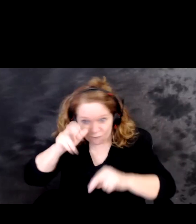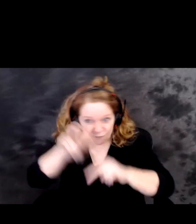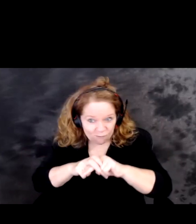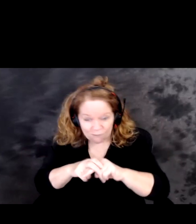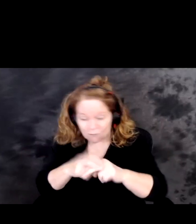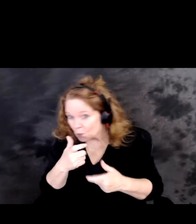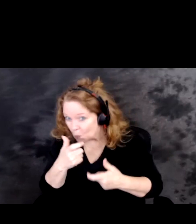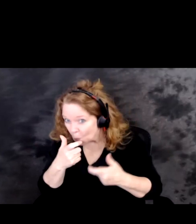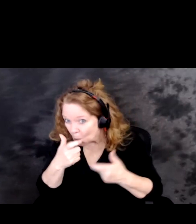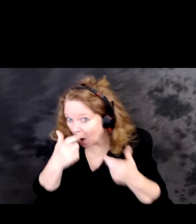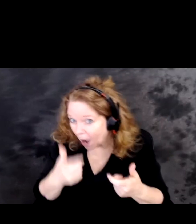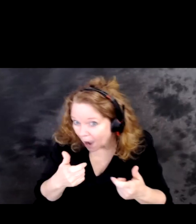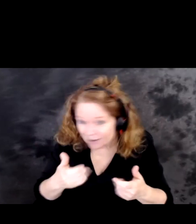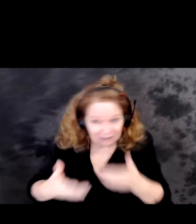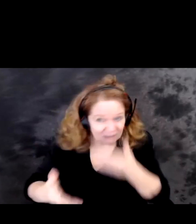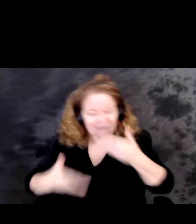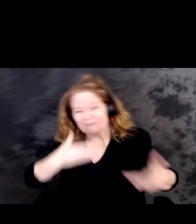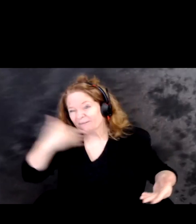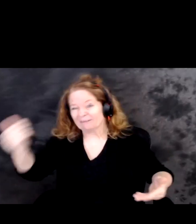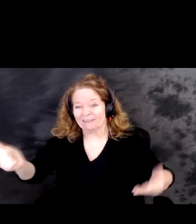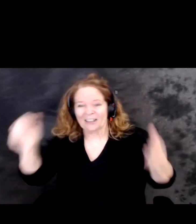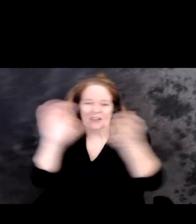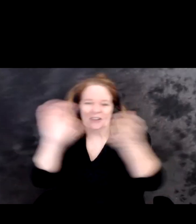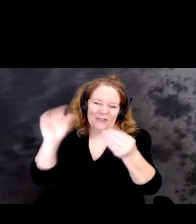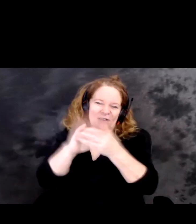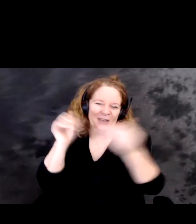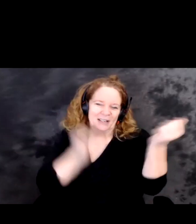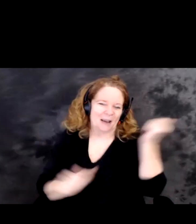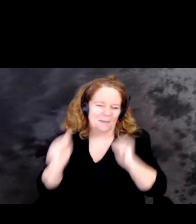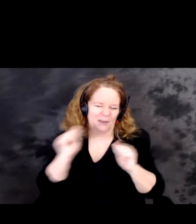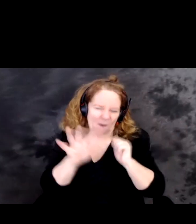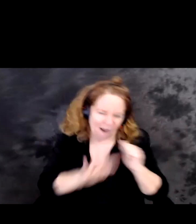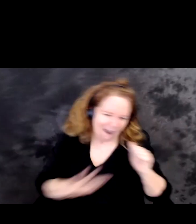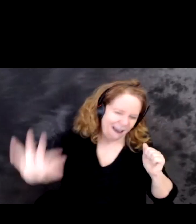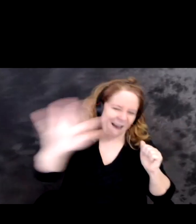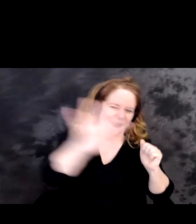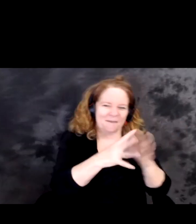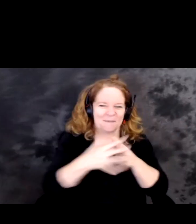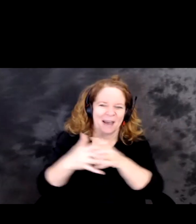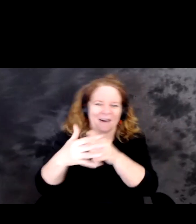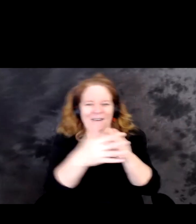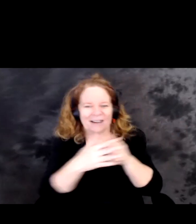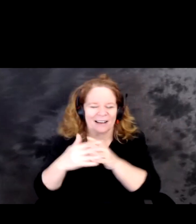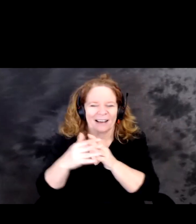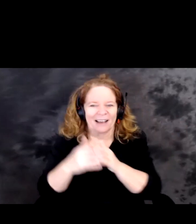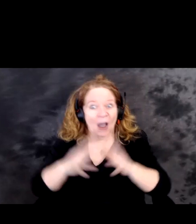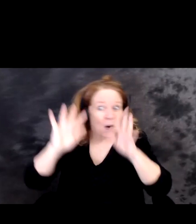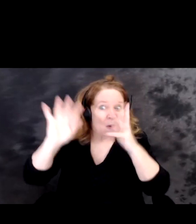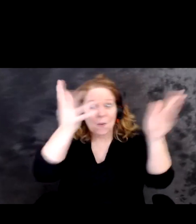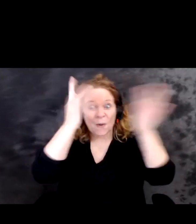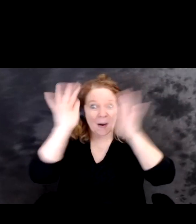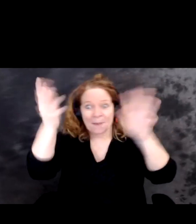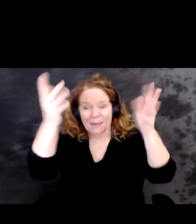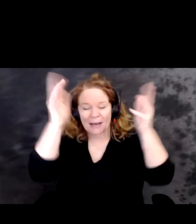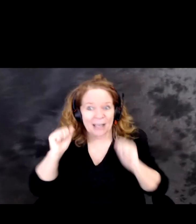bocadillos, tomen sus asientos para el mejor espectáculo del cuento en América.